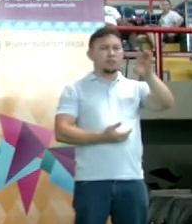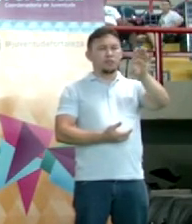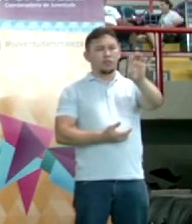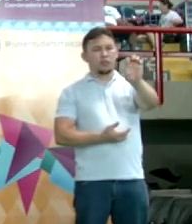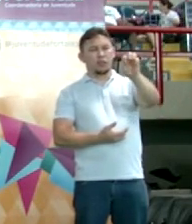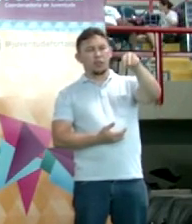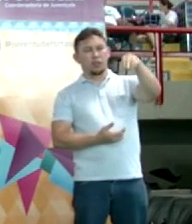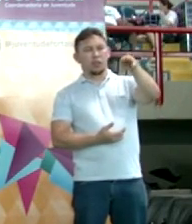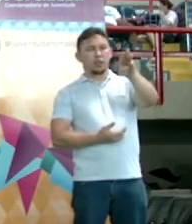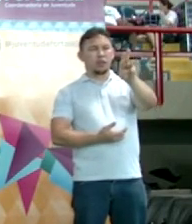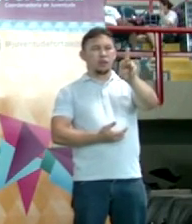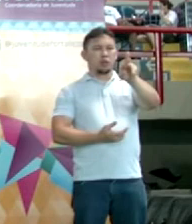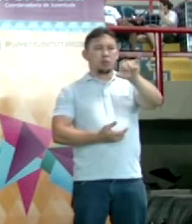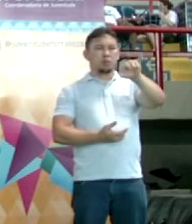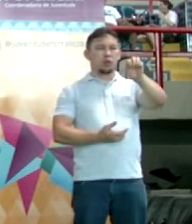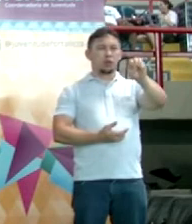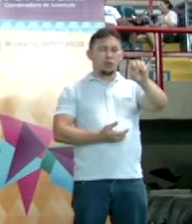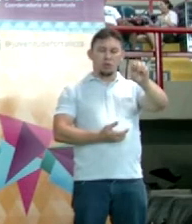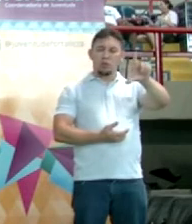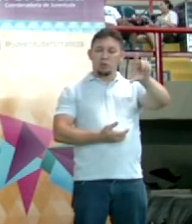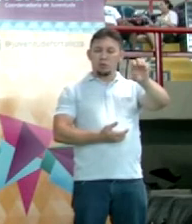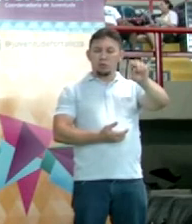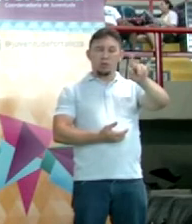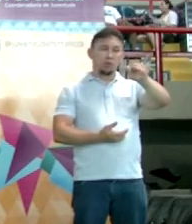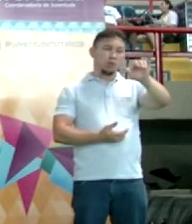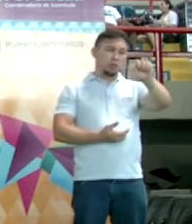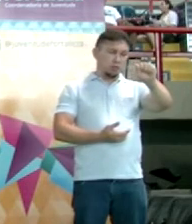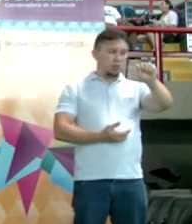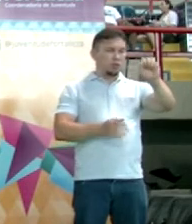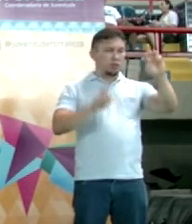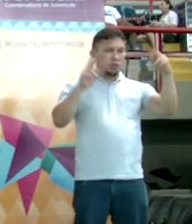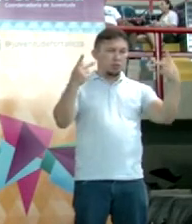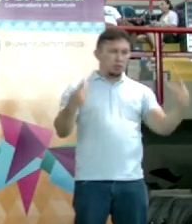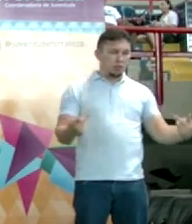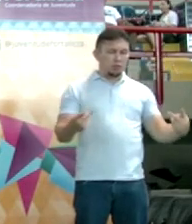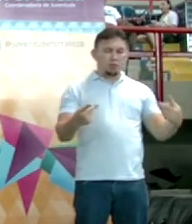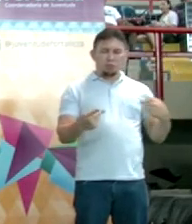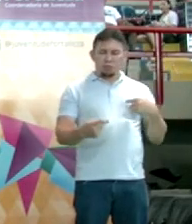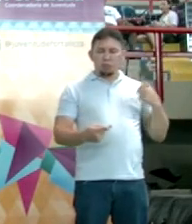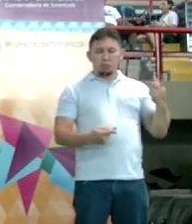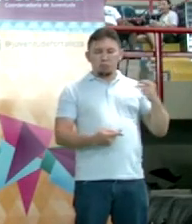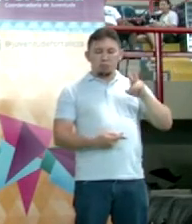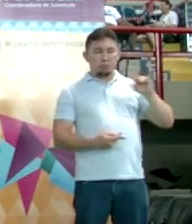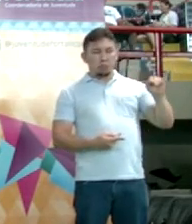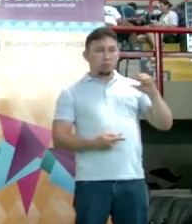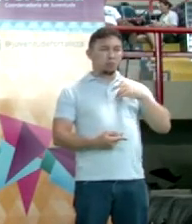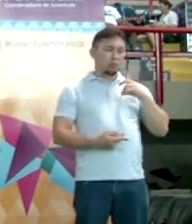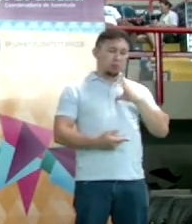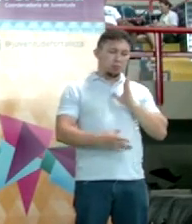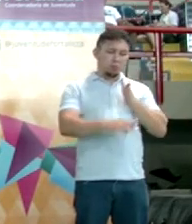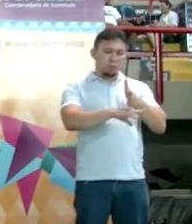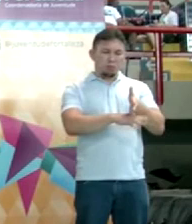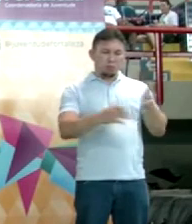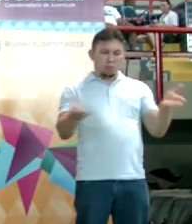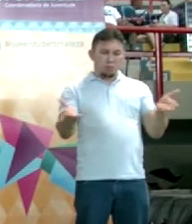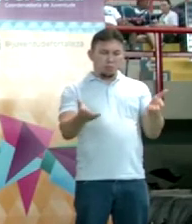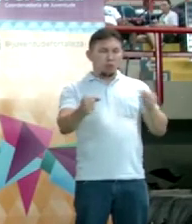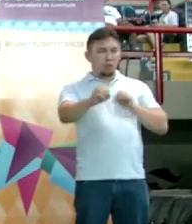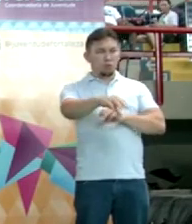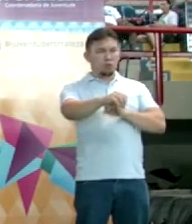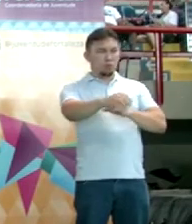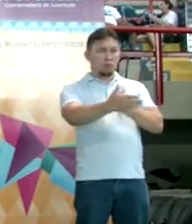ok? Então, apostos aí. Na medida do possível, quem está trabalhando aqui na sala, na